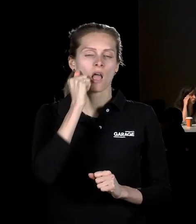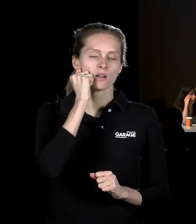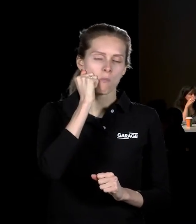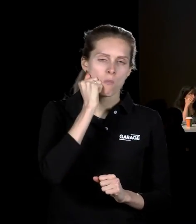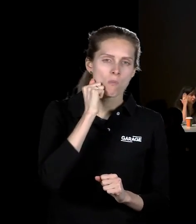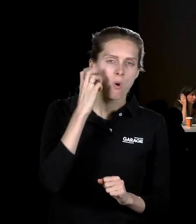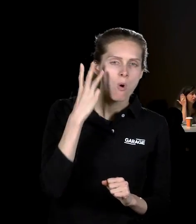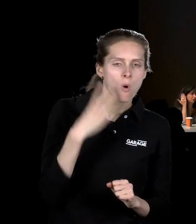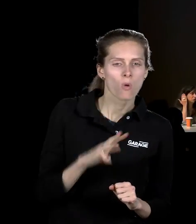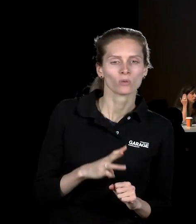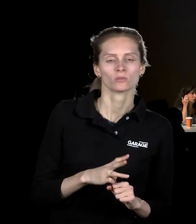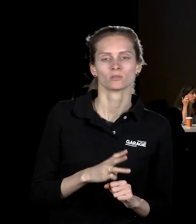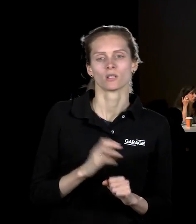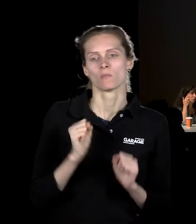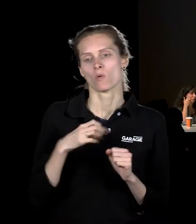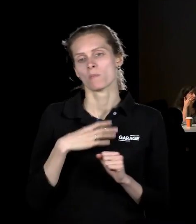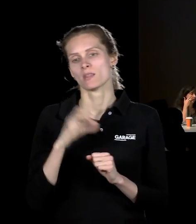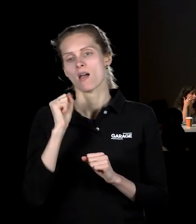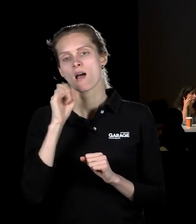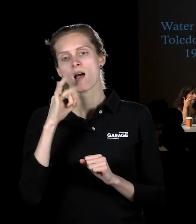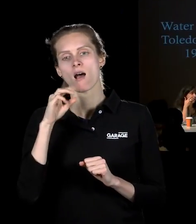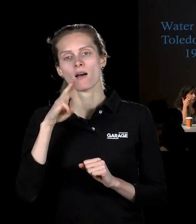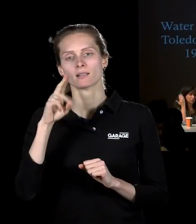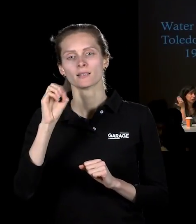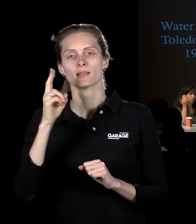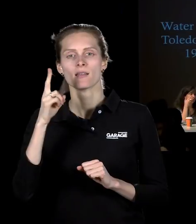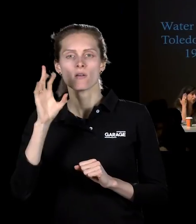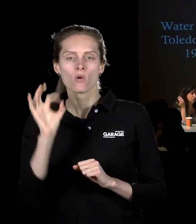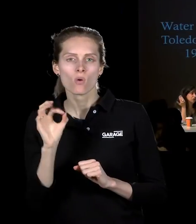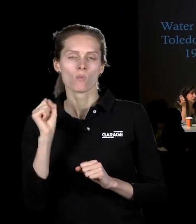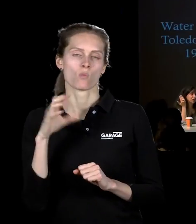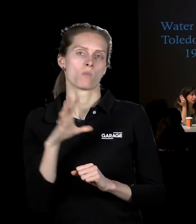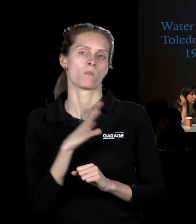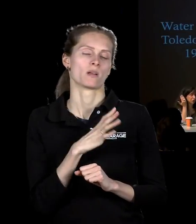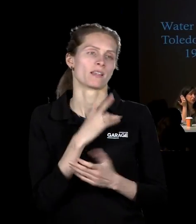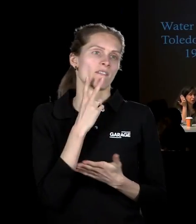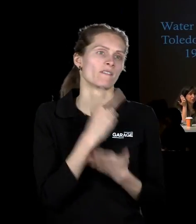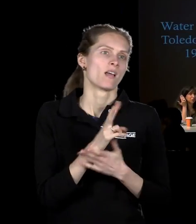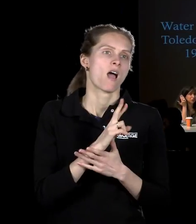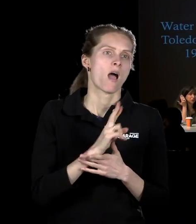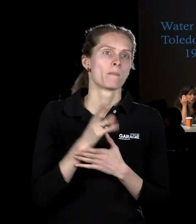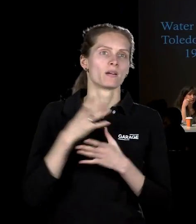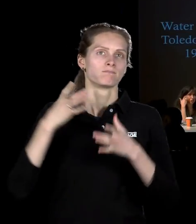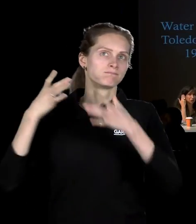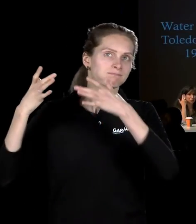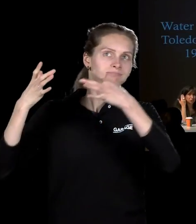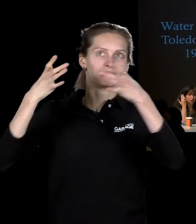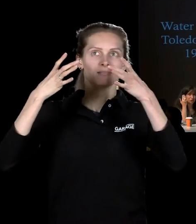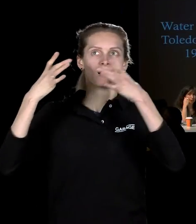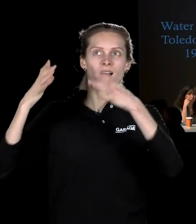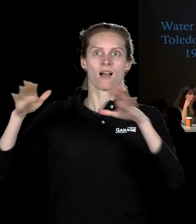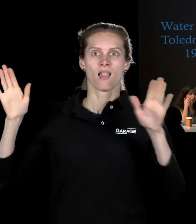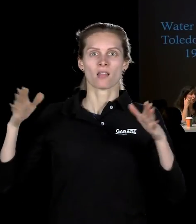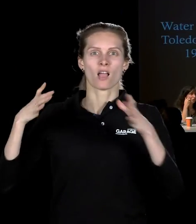старомодно-промышленными, что они могут быть ар-деко, что они могут быть, как, выглядеть как летающая тарелка уже, да, какой-то момент, что они